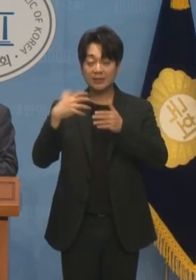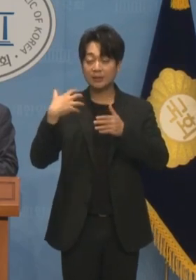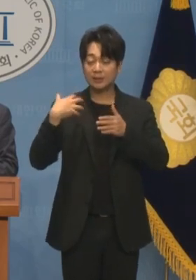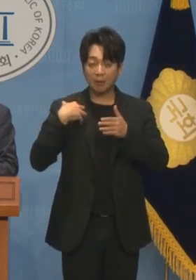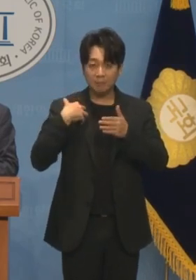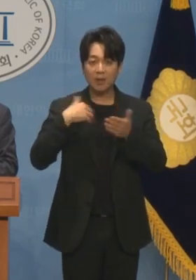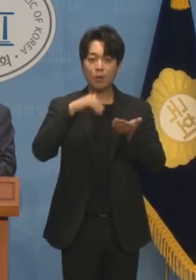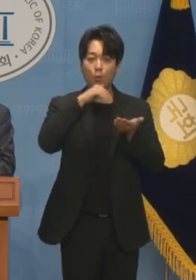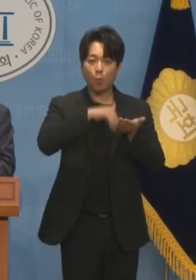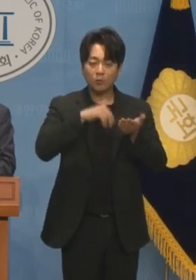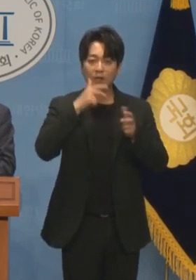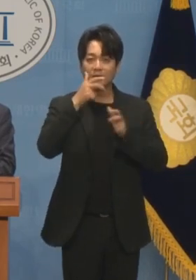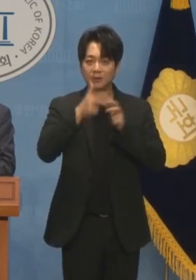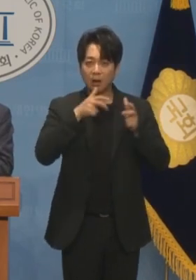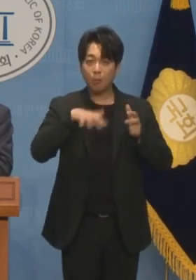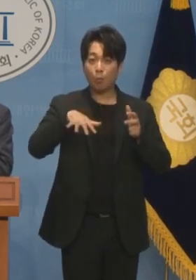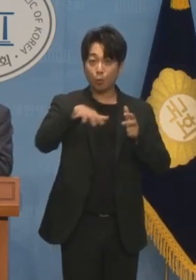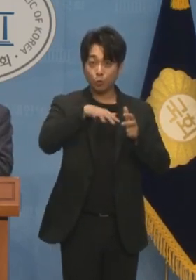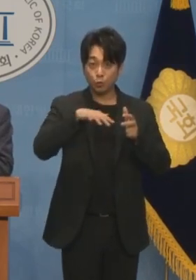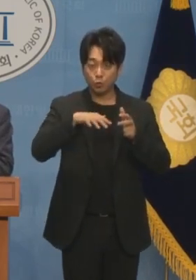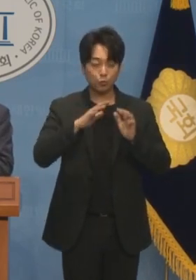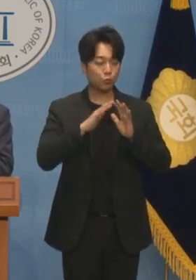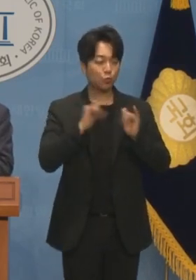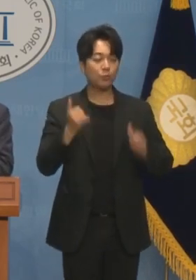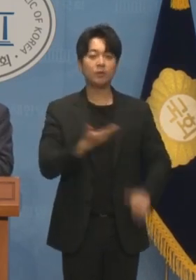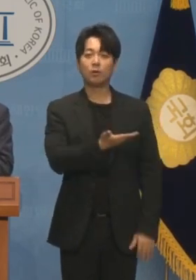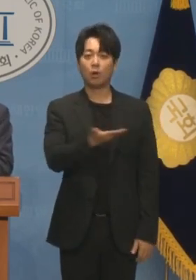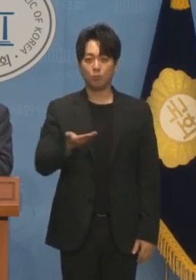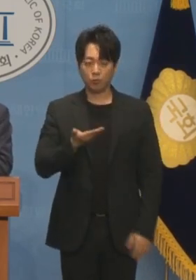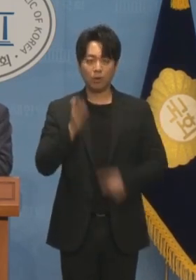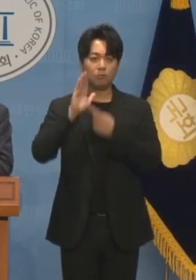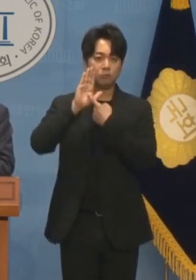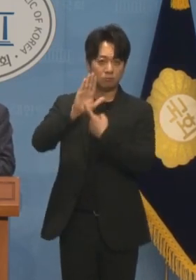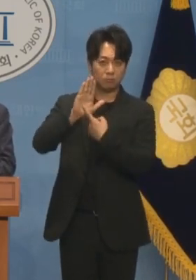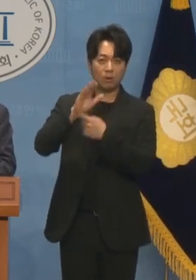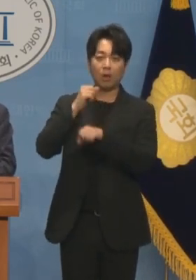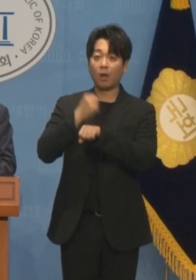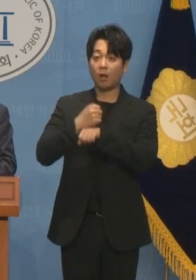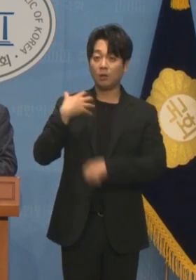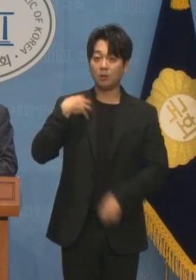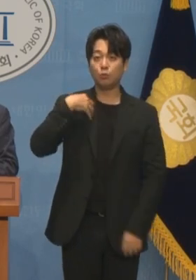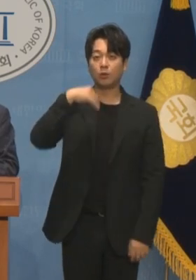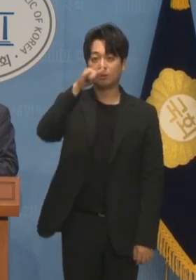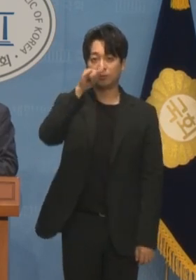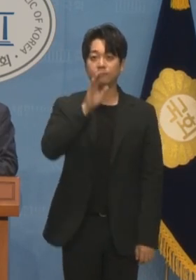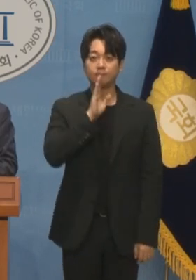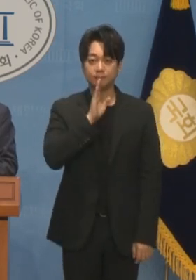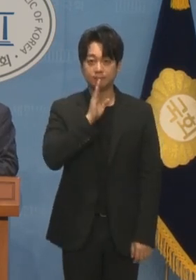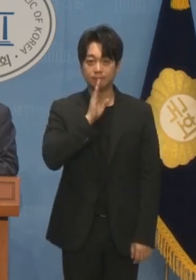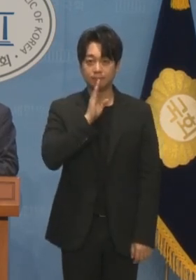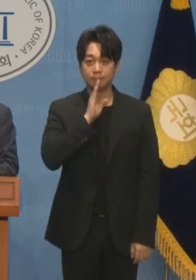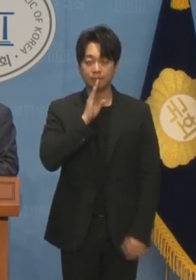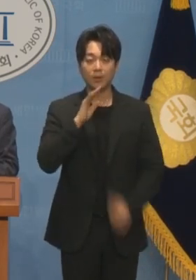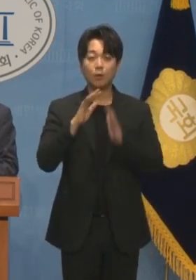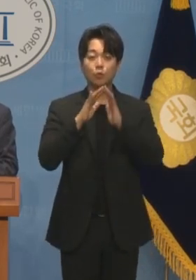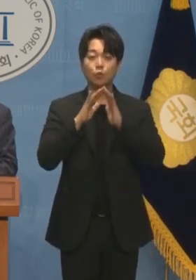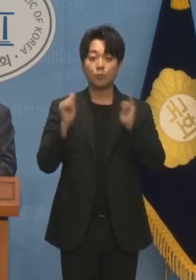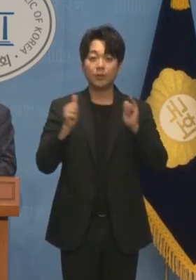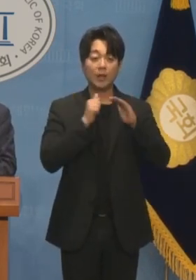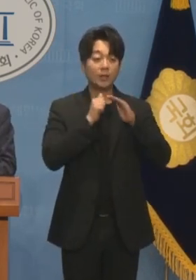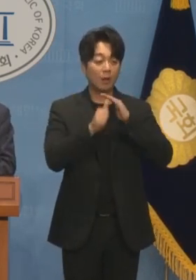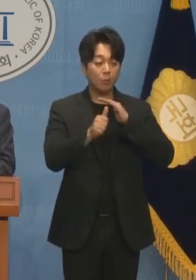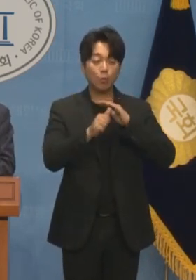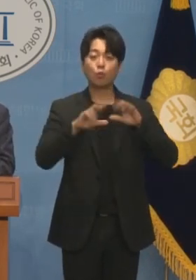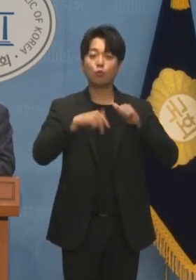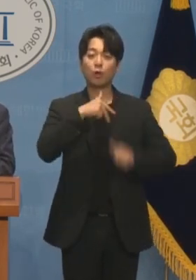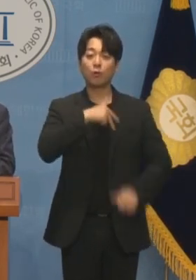사업들은 국민들에게 투명하게 보고해야 할 의무가 있고, 국민의 대표인